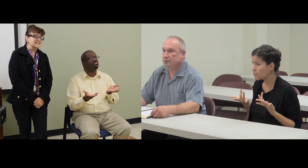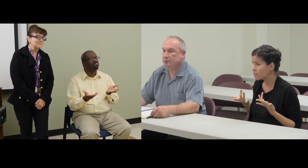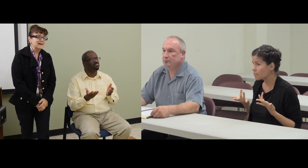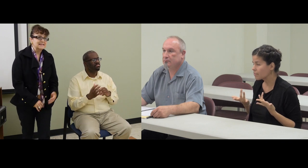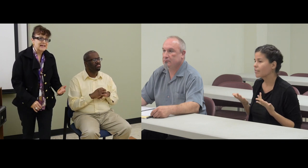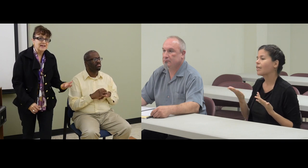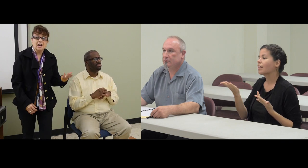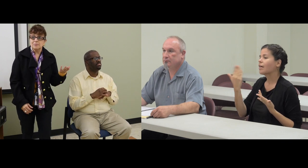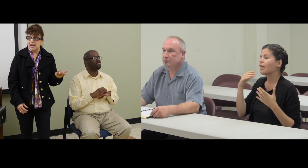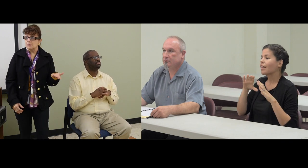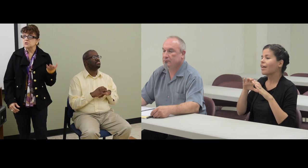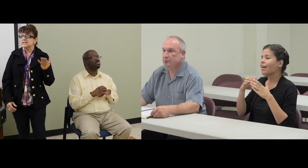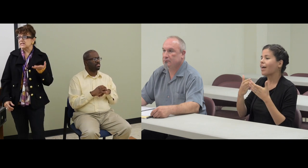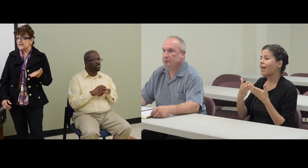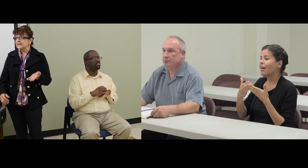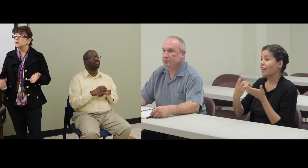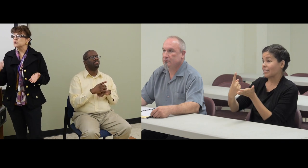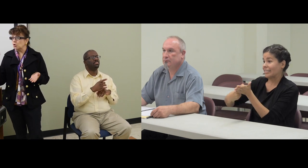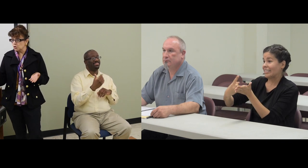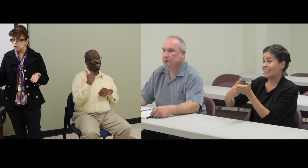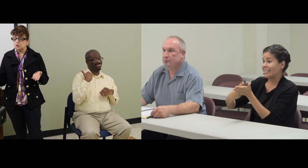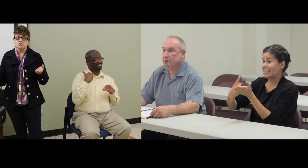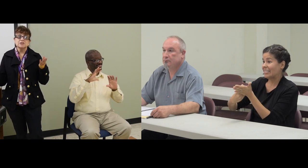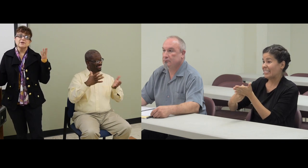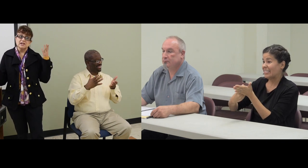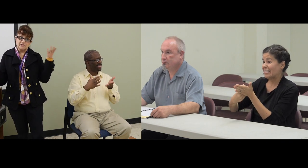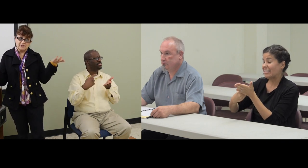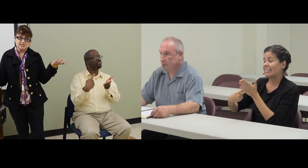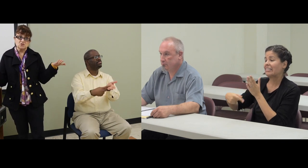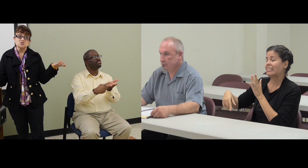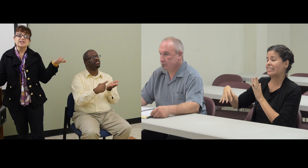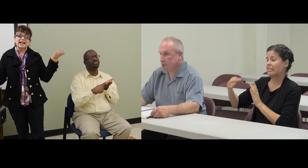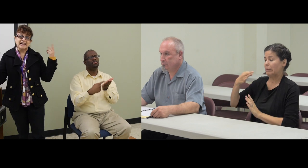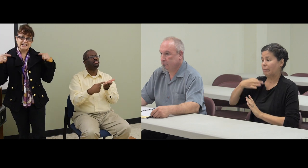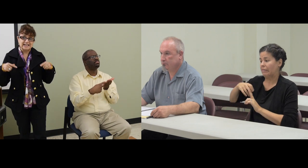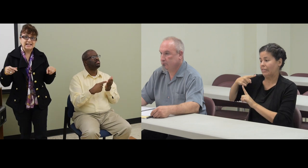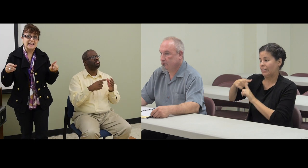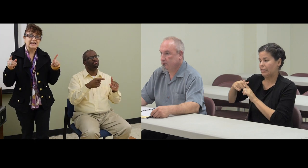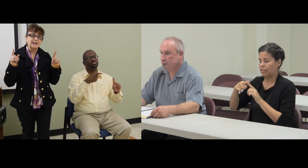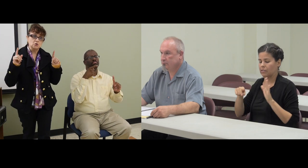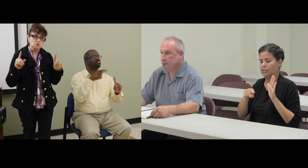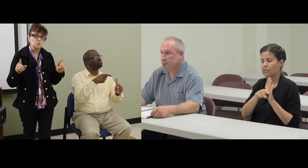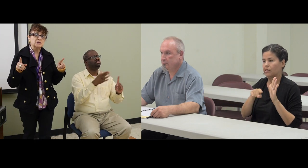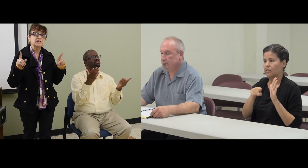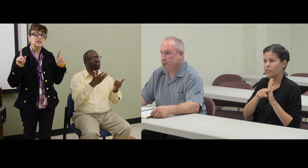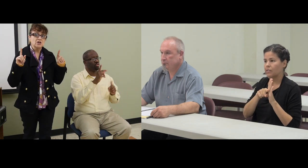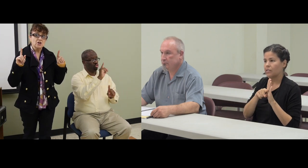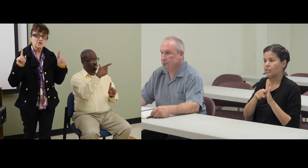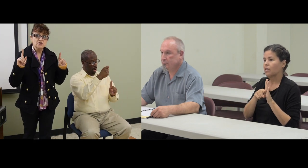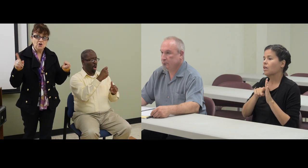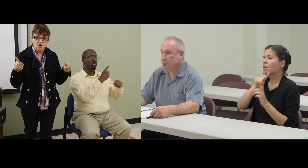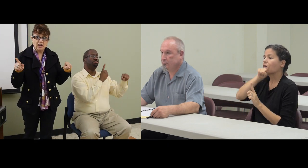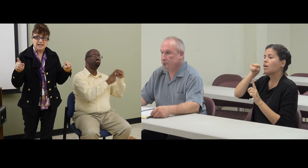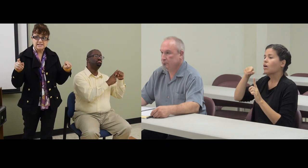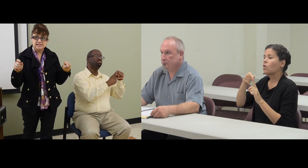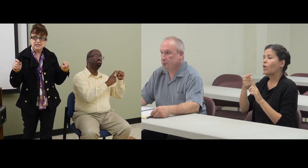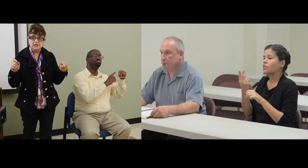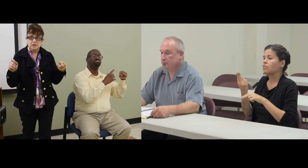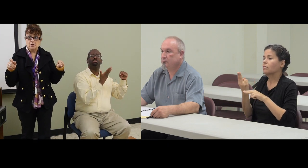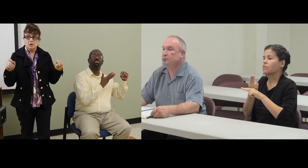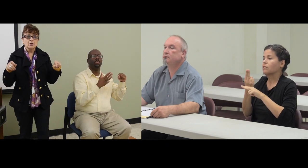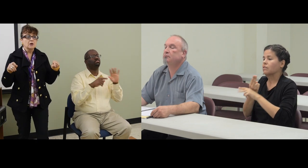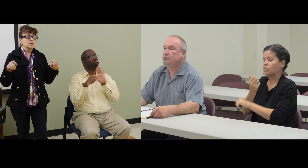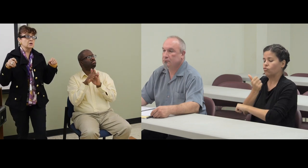la clase plaza da hablábamos acerca de los costos y beneficios que acarrea el consumir drogas